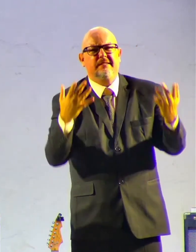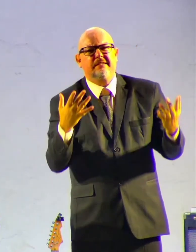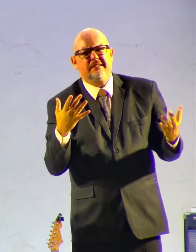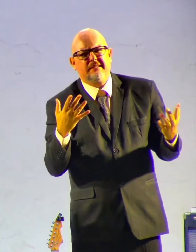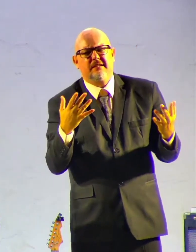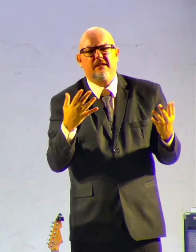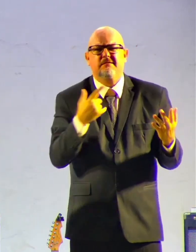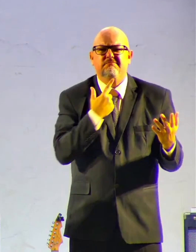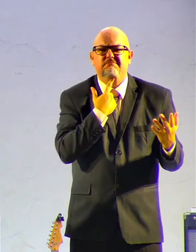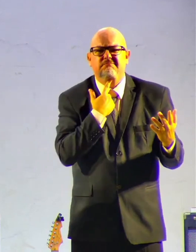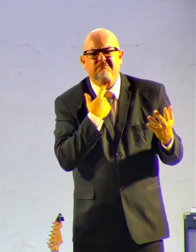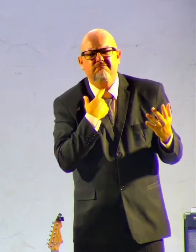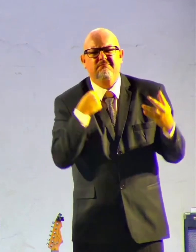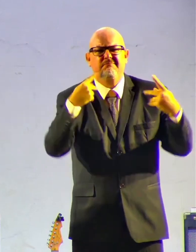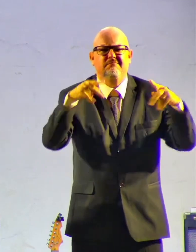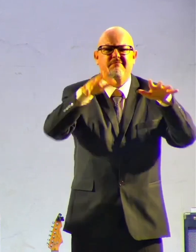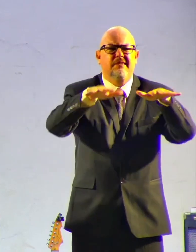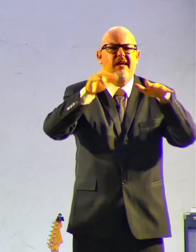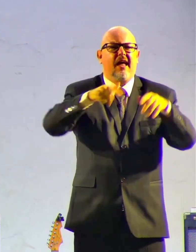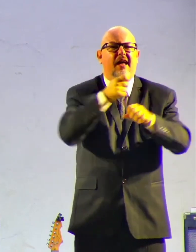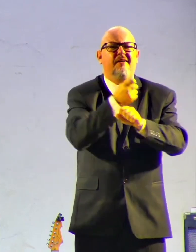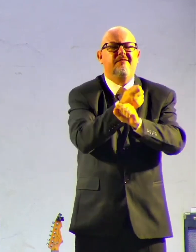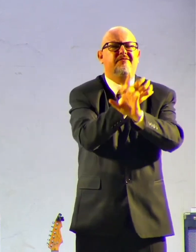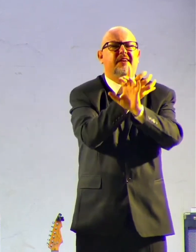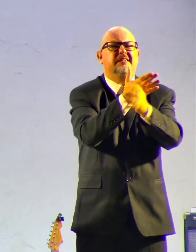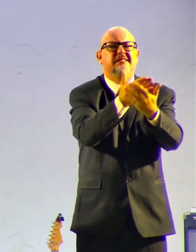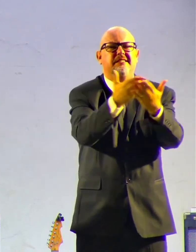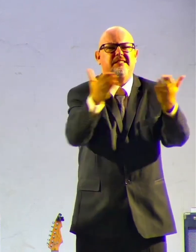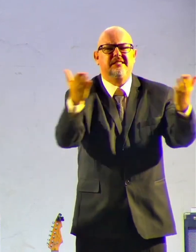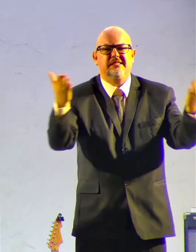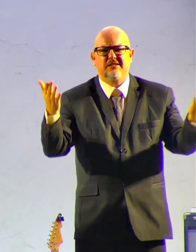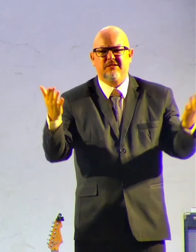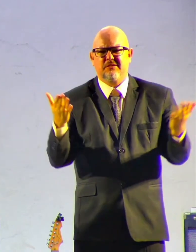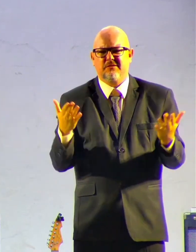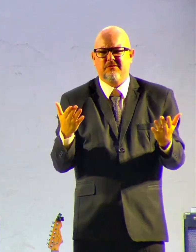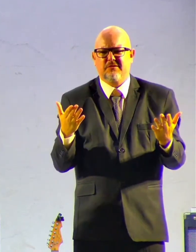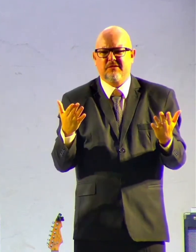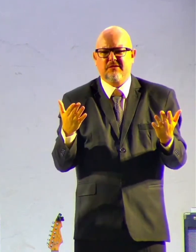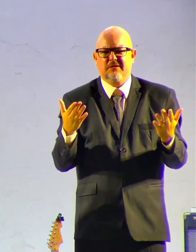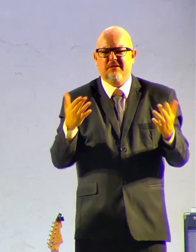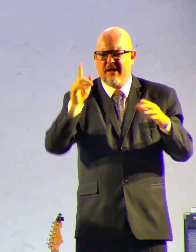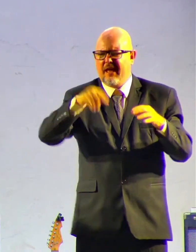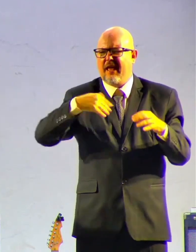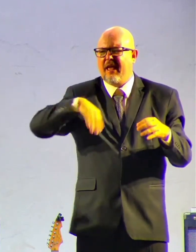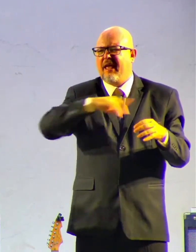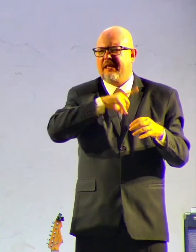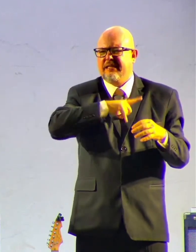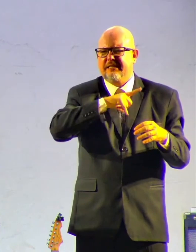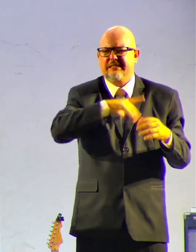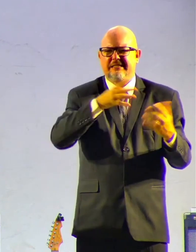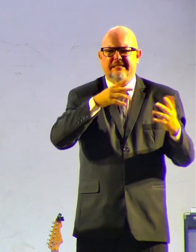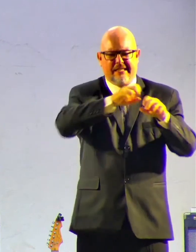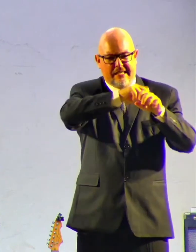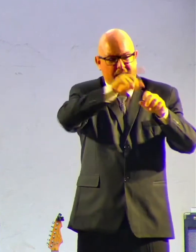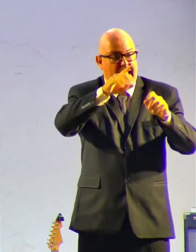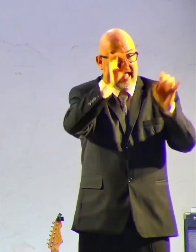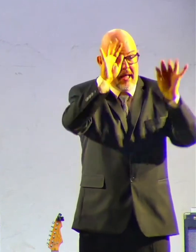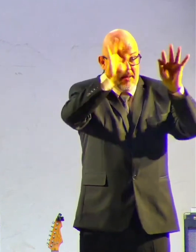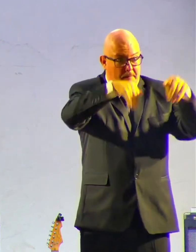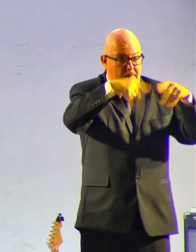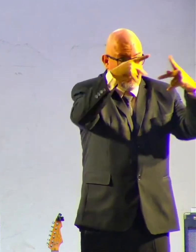sermões mortos para auditórios vazios e sonolentos, e desciam dos púlpitos para se embriagar nas mesas de